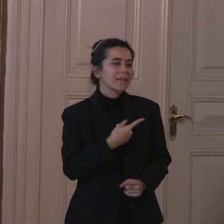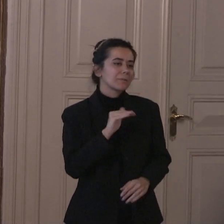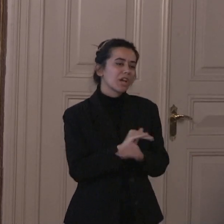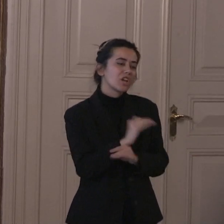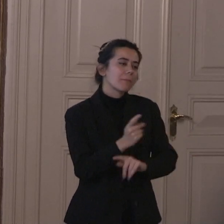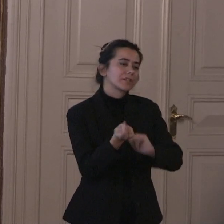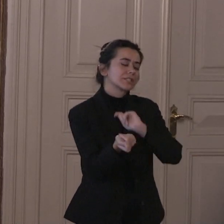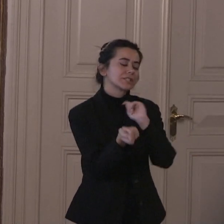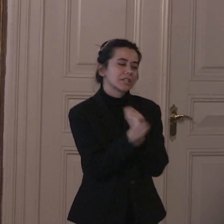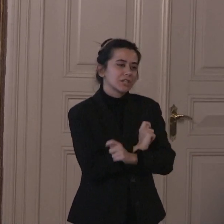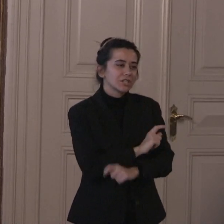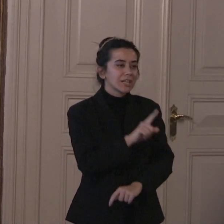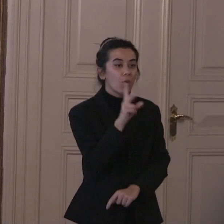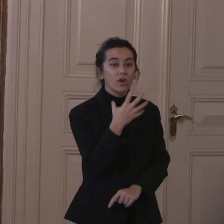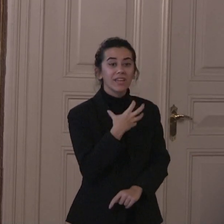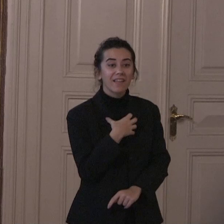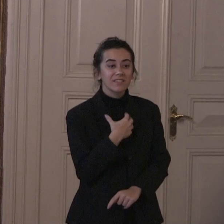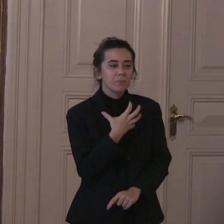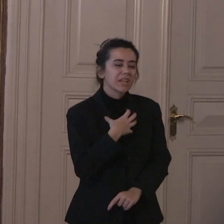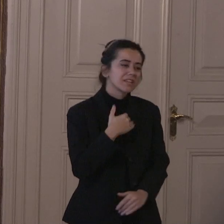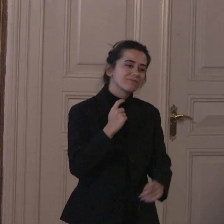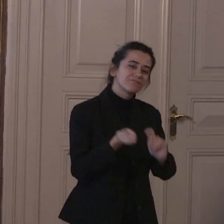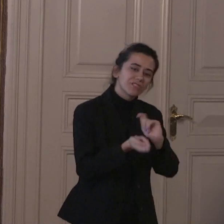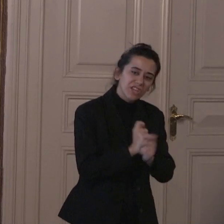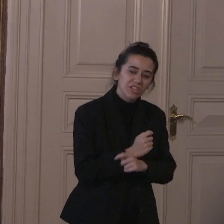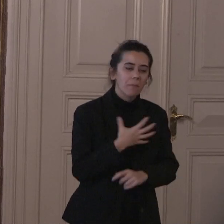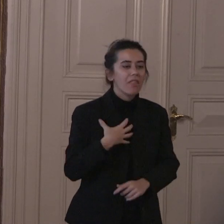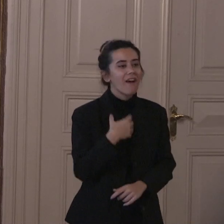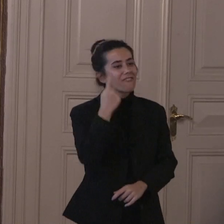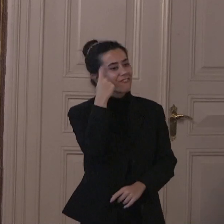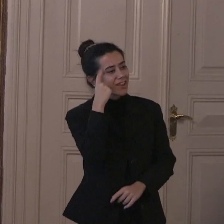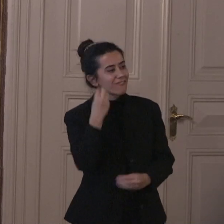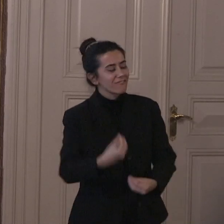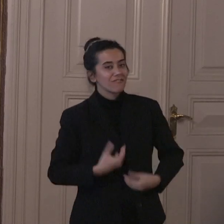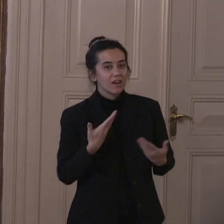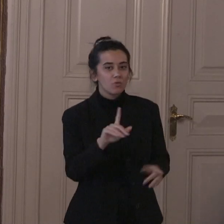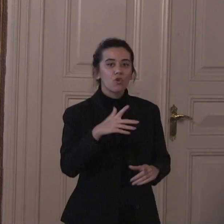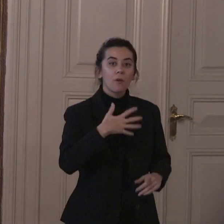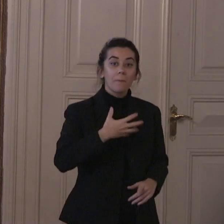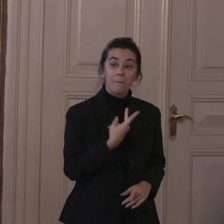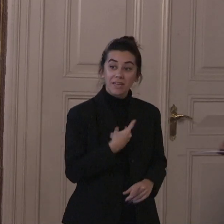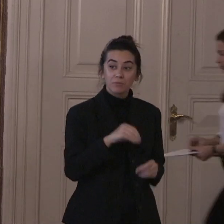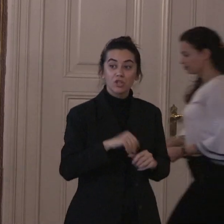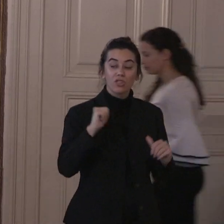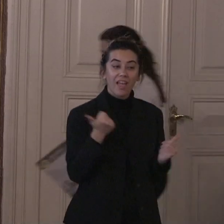beni yönlendirmeleriyle bana kattıklarıyla çok çok değerli, hayatımın en önemli insanlarından bir tanesi.